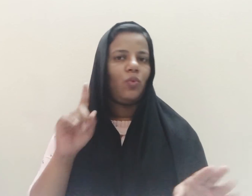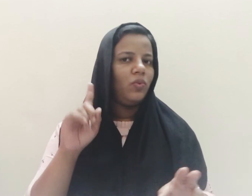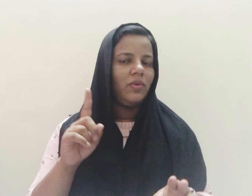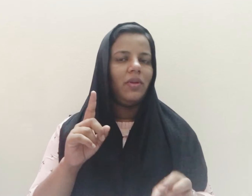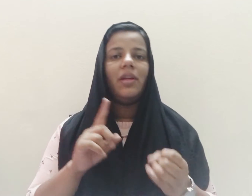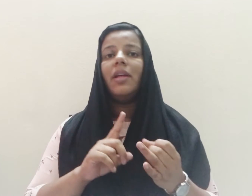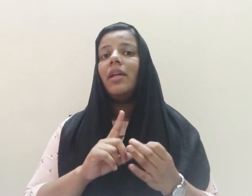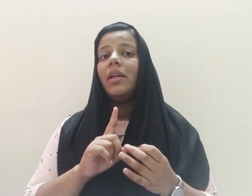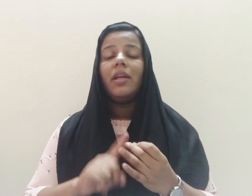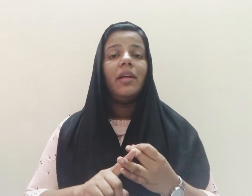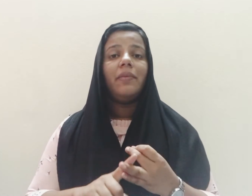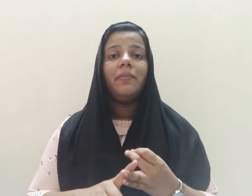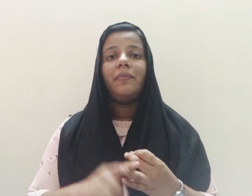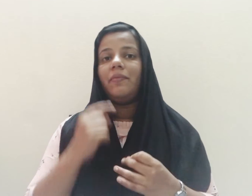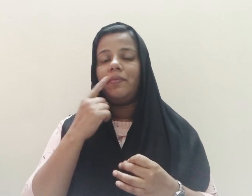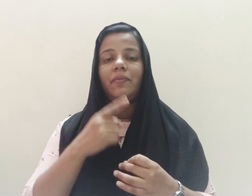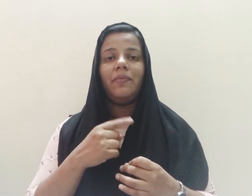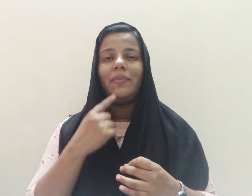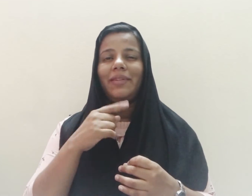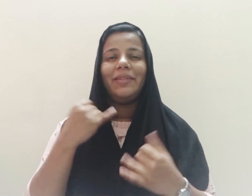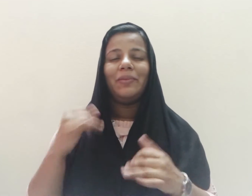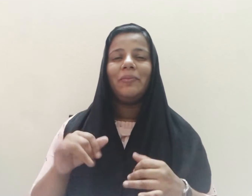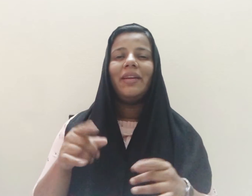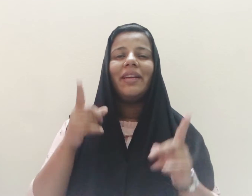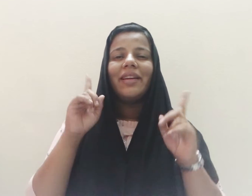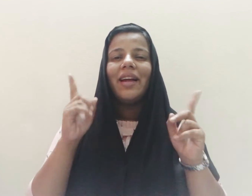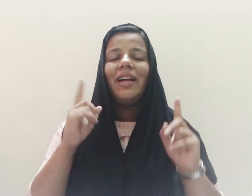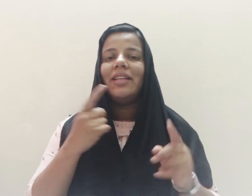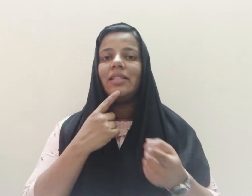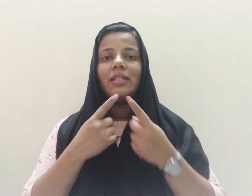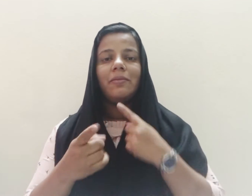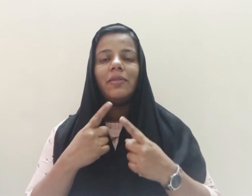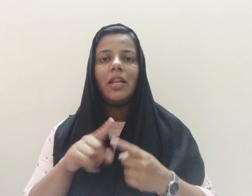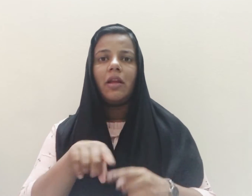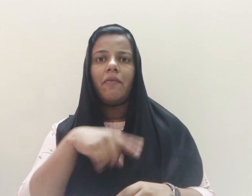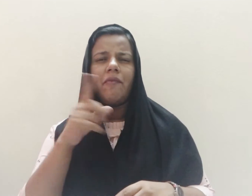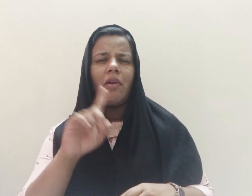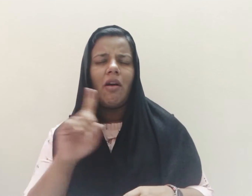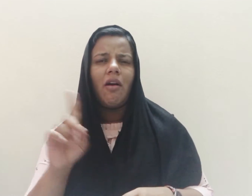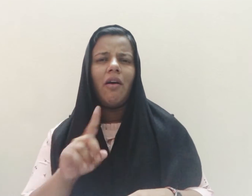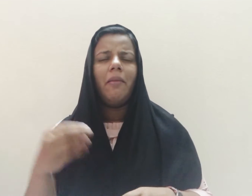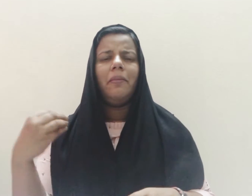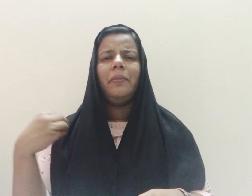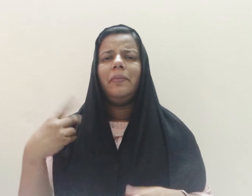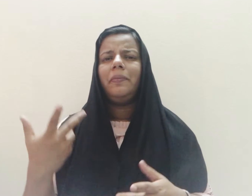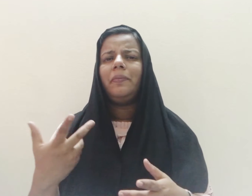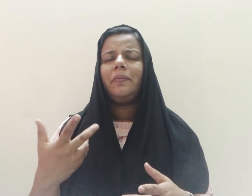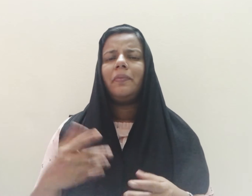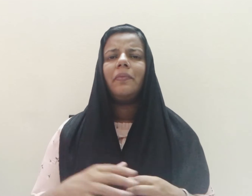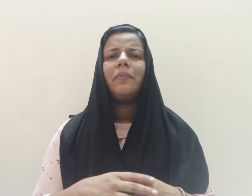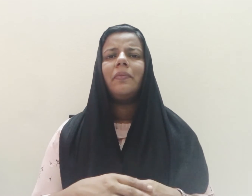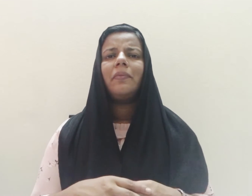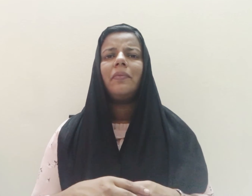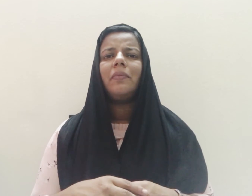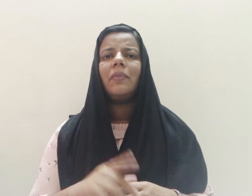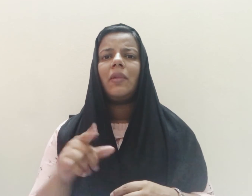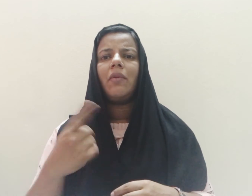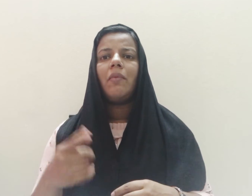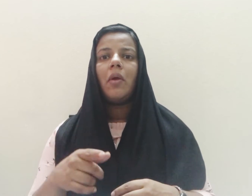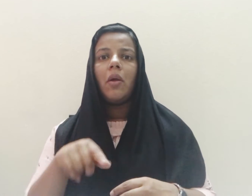ഒന്നത്. രണ്ട്, നമ്മുടെ വായിൽ നിന്ന് വരുന്ന പൊട്ടച്ചൊല്ലുകളും കളിവാക്കുകളും മറ്റുള്ളവരെ ആമേൻ, അത് നമ്മൾക്ക് മറ്റുള്ളവർ പിന്നീട്